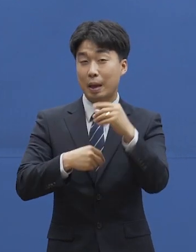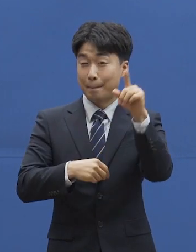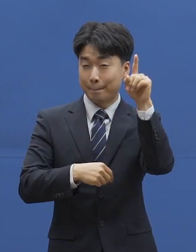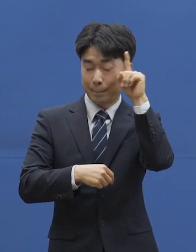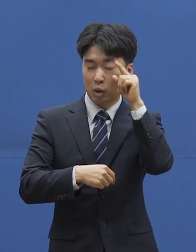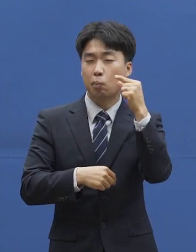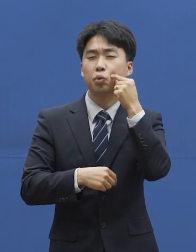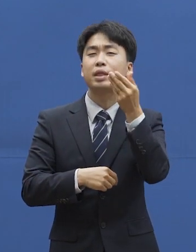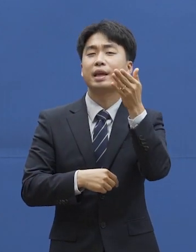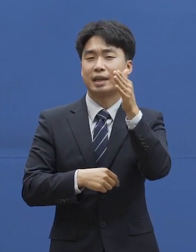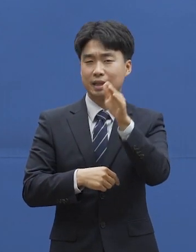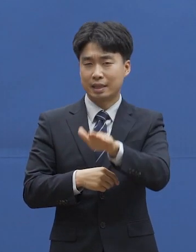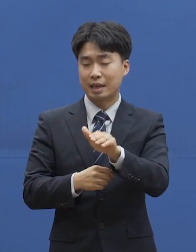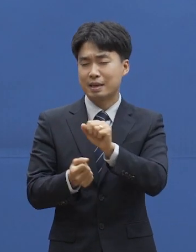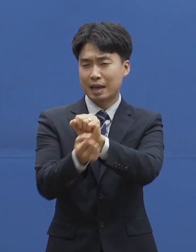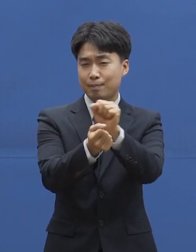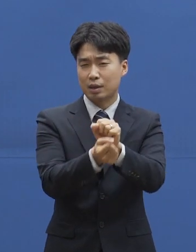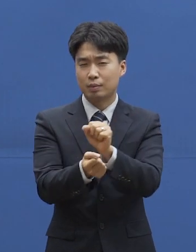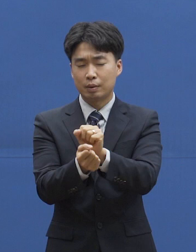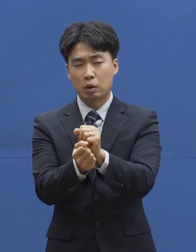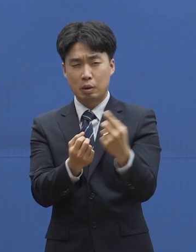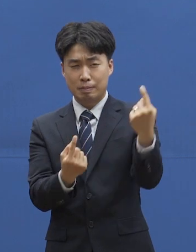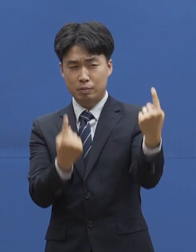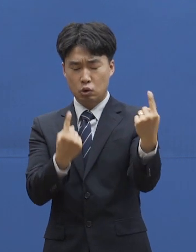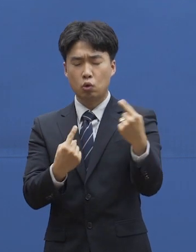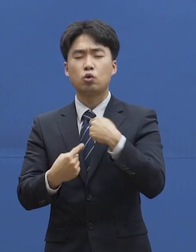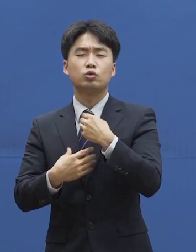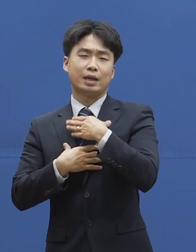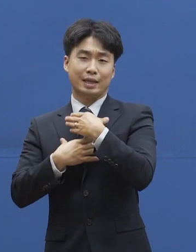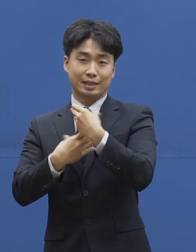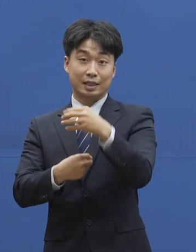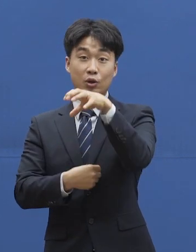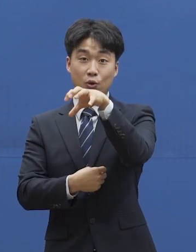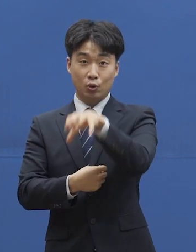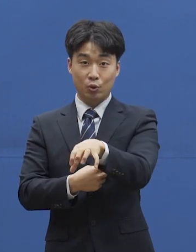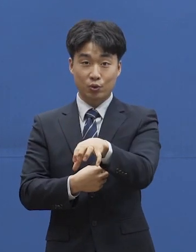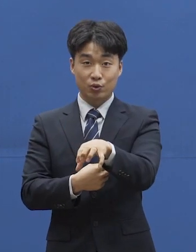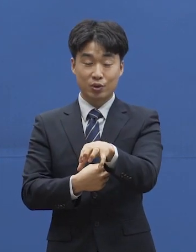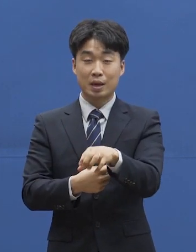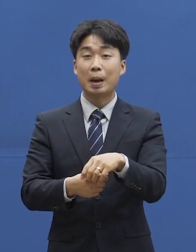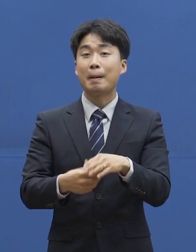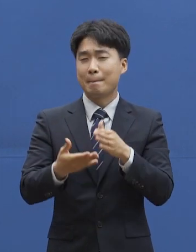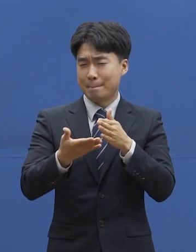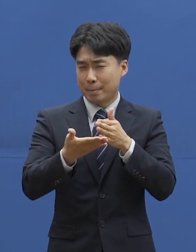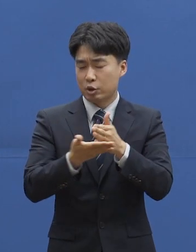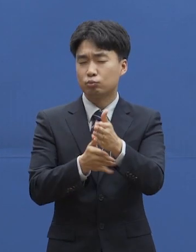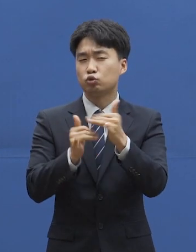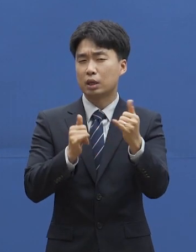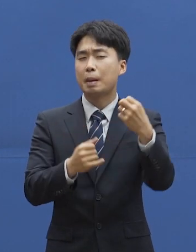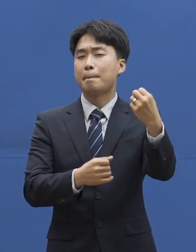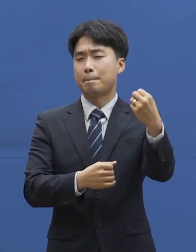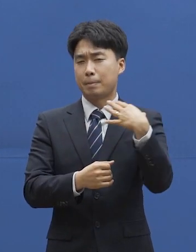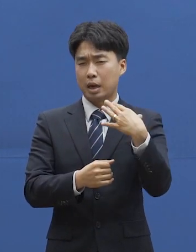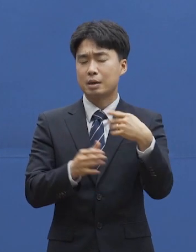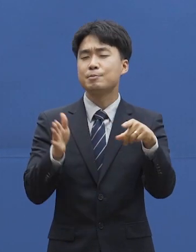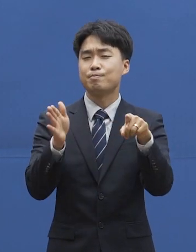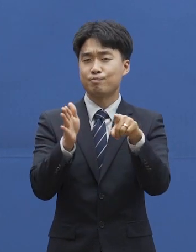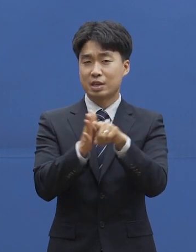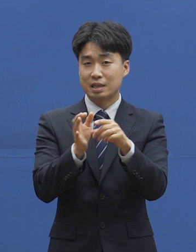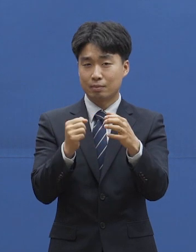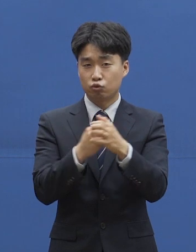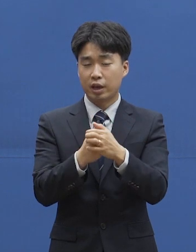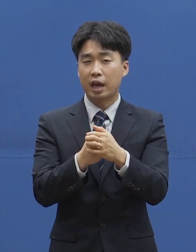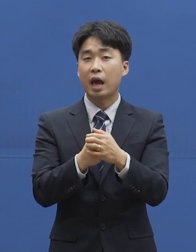수는 없겠지만, 감염으로부터 상대적으로 안전한 공간이라는 방역 전문가들의 진단과 함께